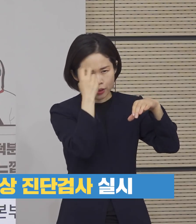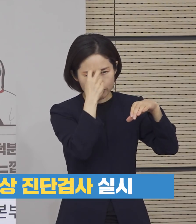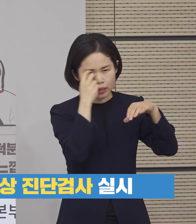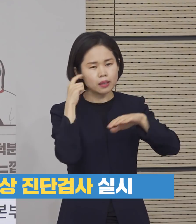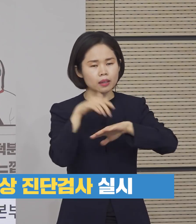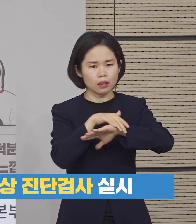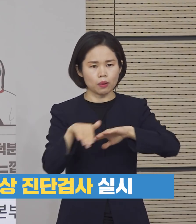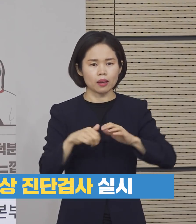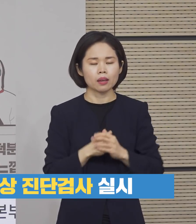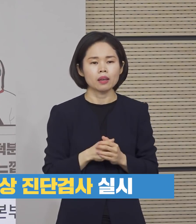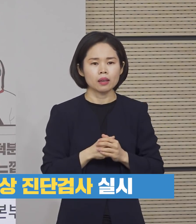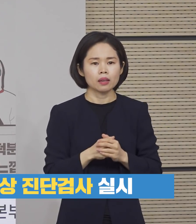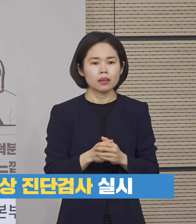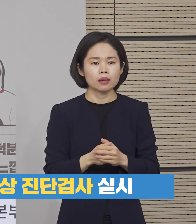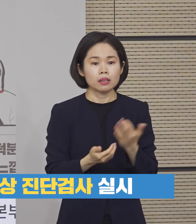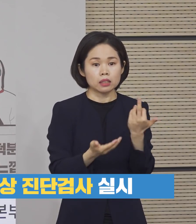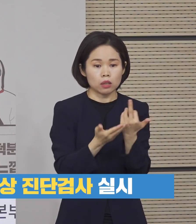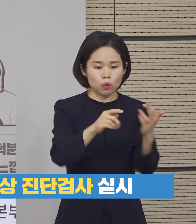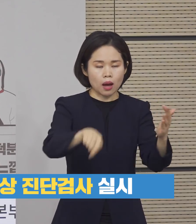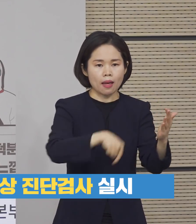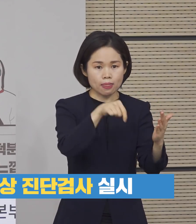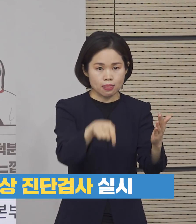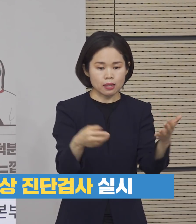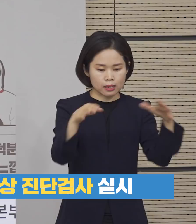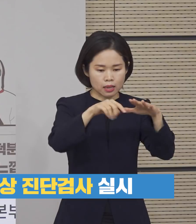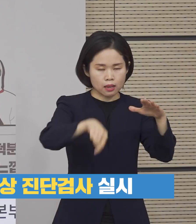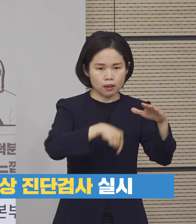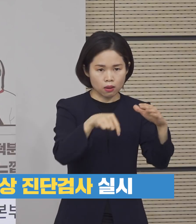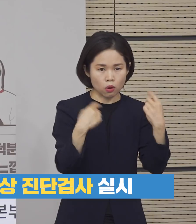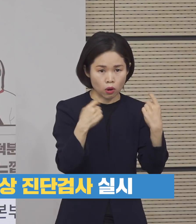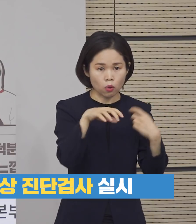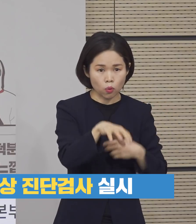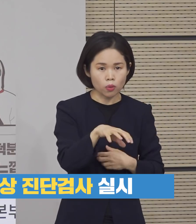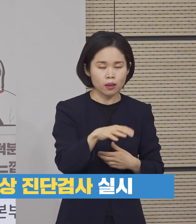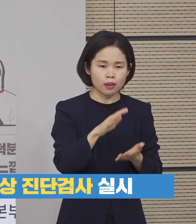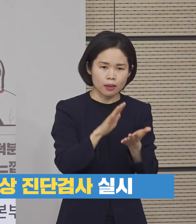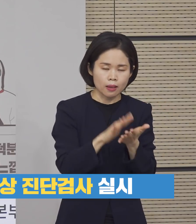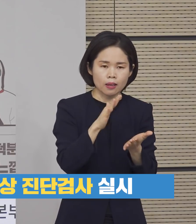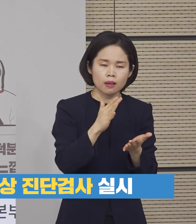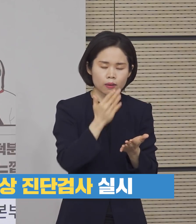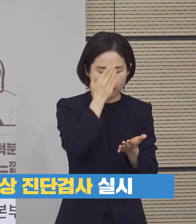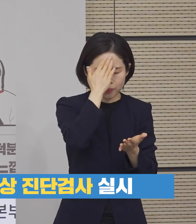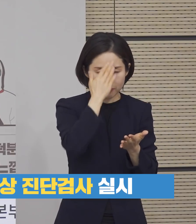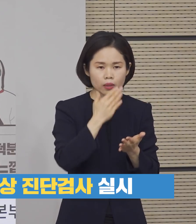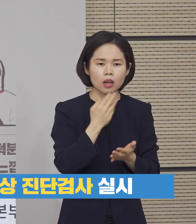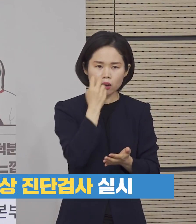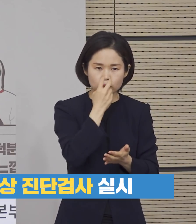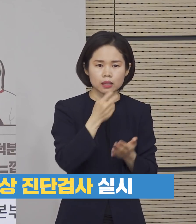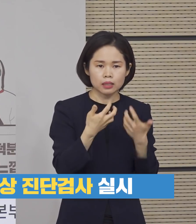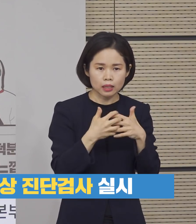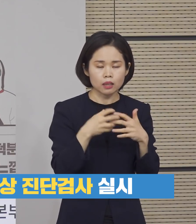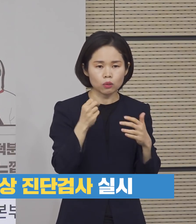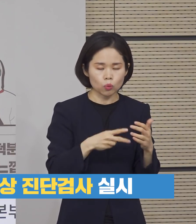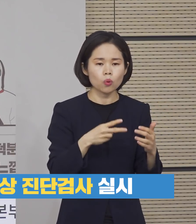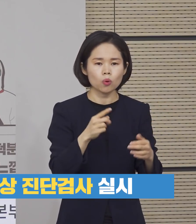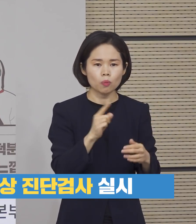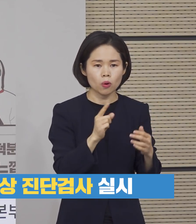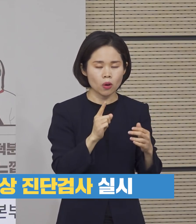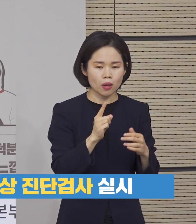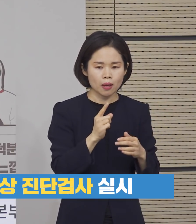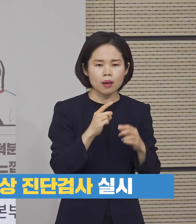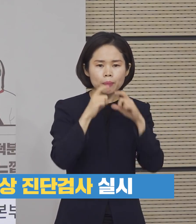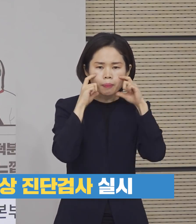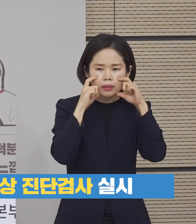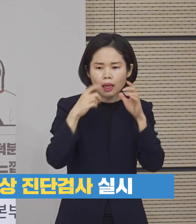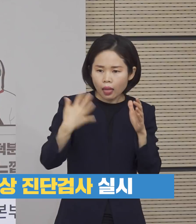할 계획입니다. 또한 제주도 내의 실내 관광지에는 발열 체크기와 체온계를